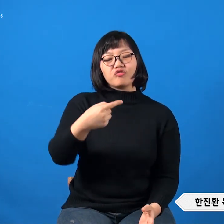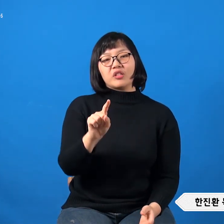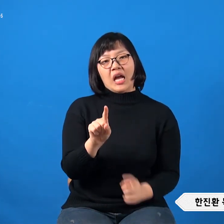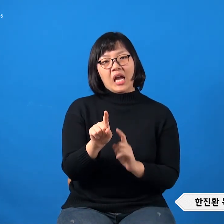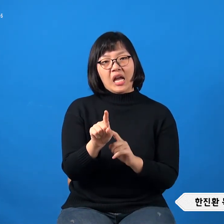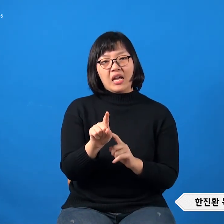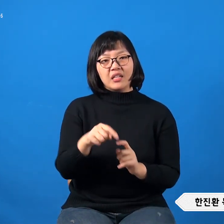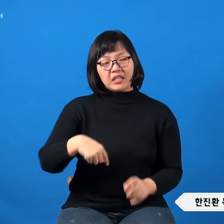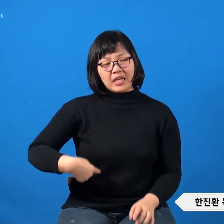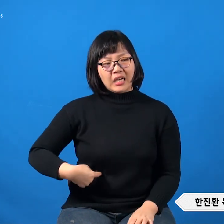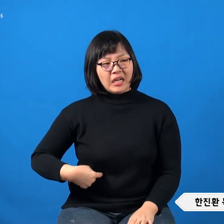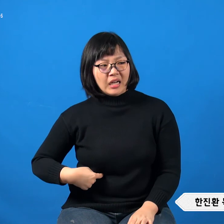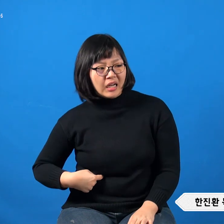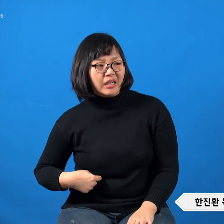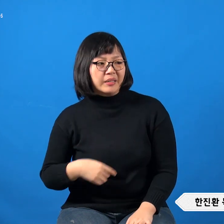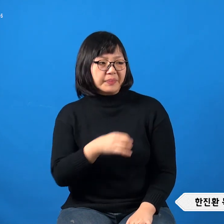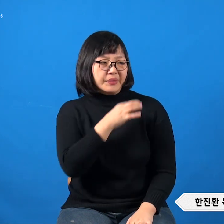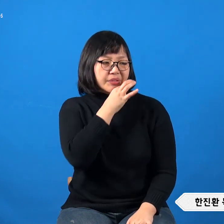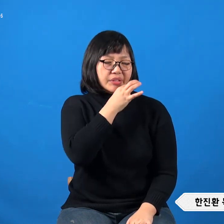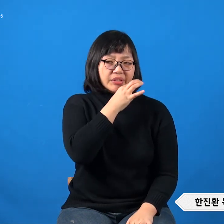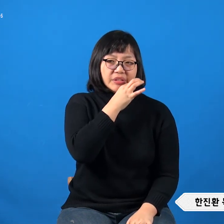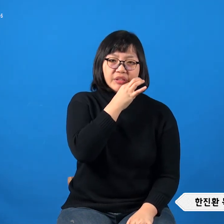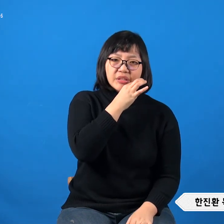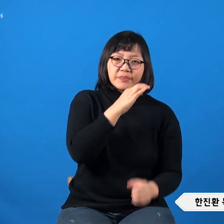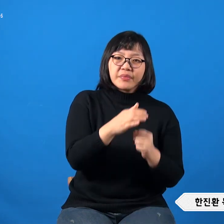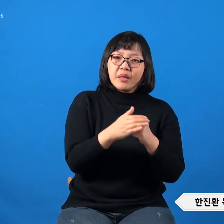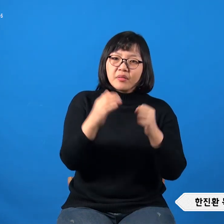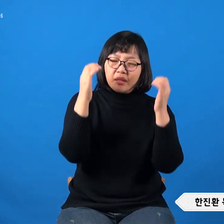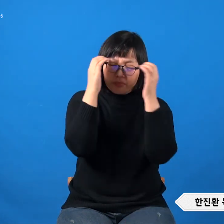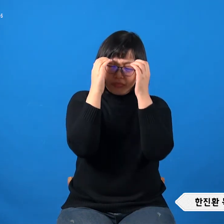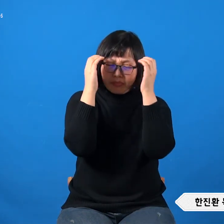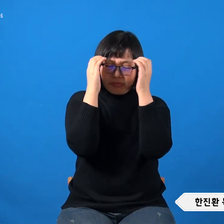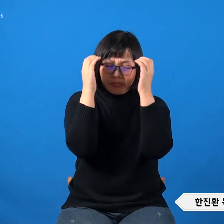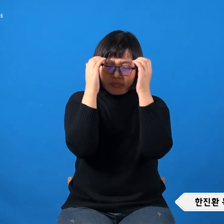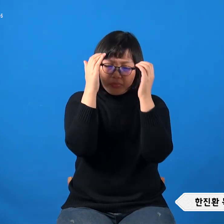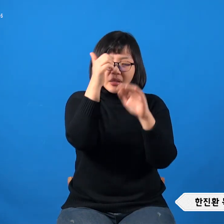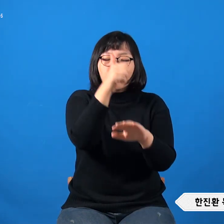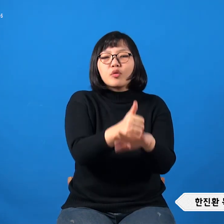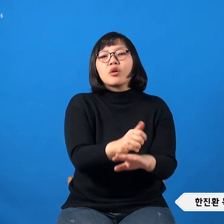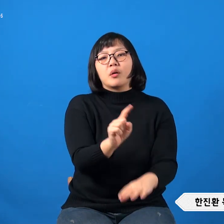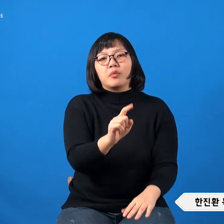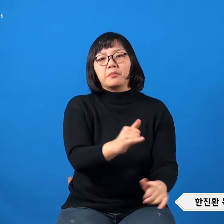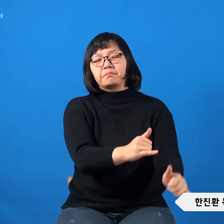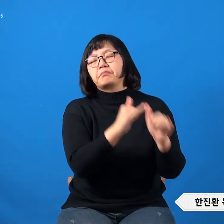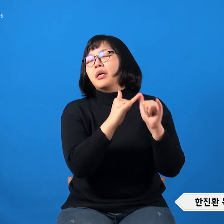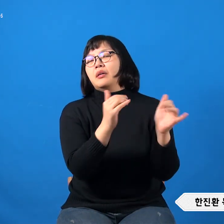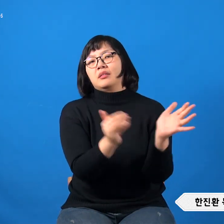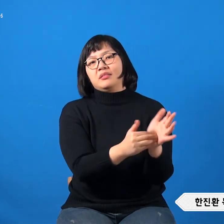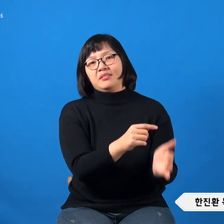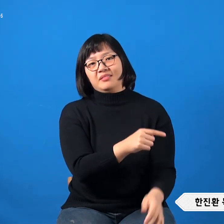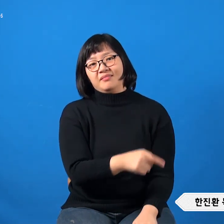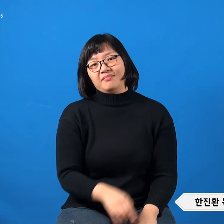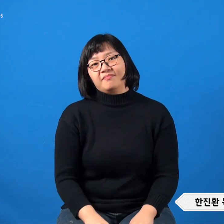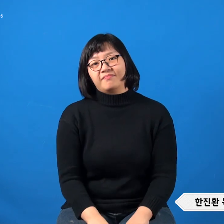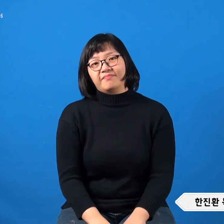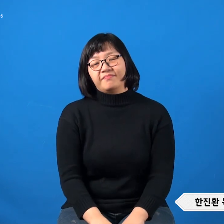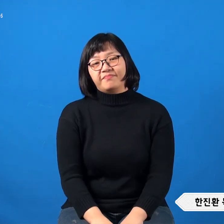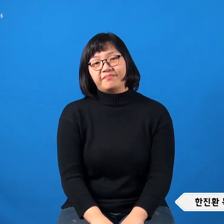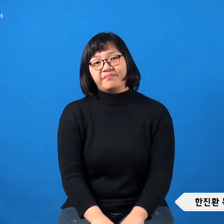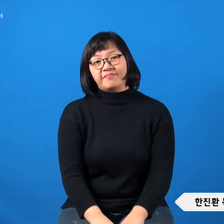또 수치심 그런 것에 번민하다가 결국은 스스로 목숨을 끊고 말았습니다.